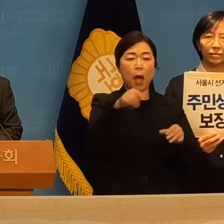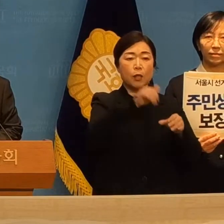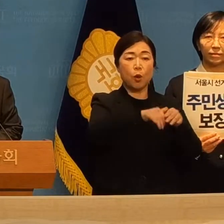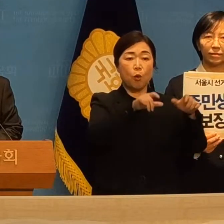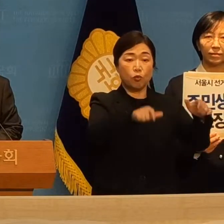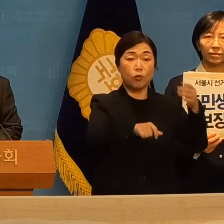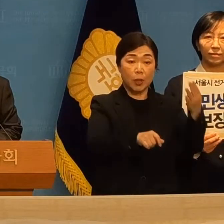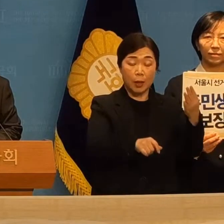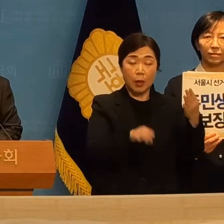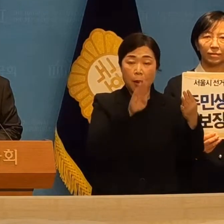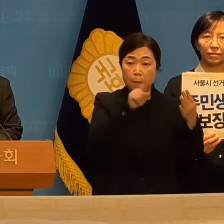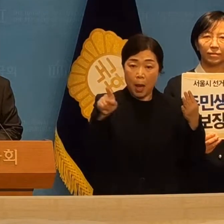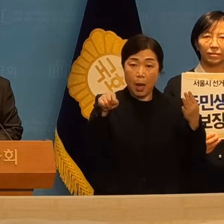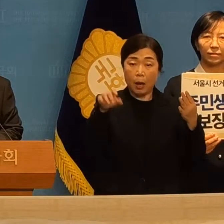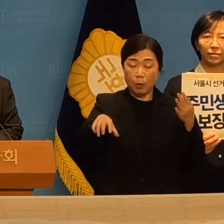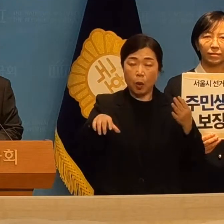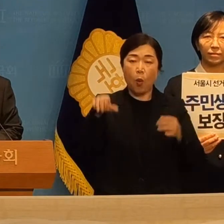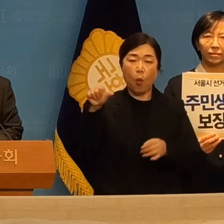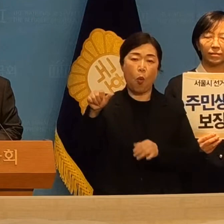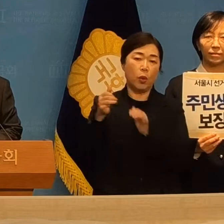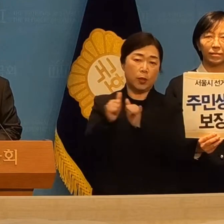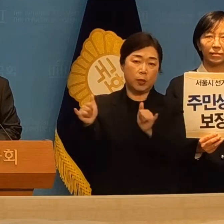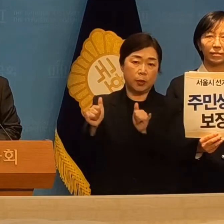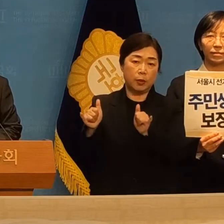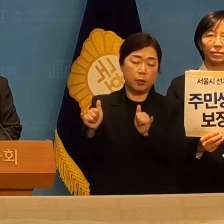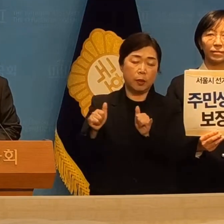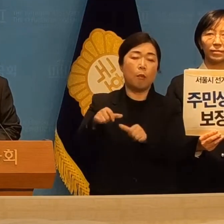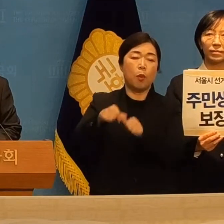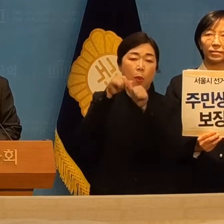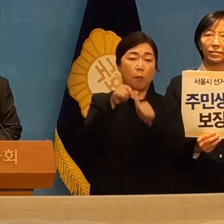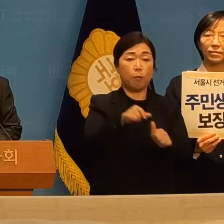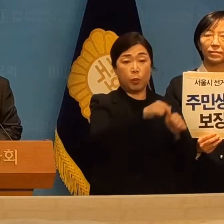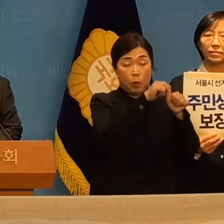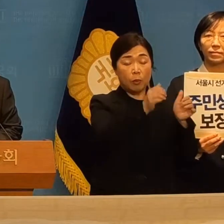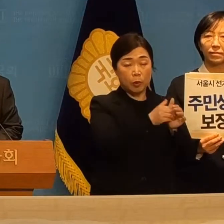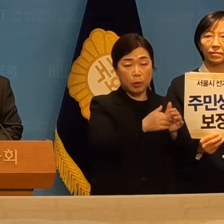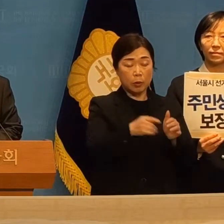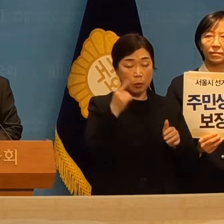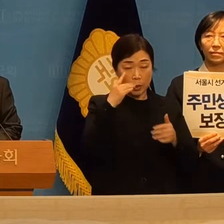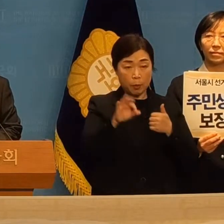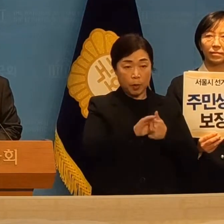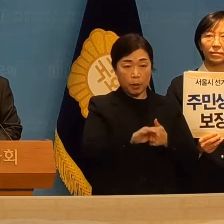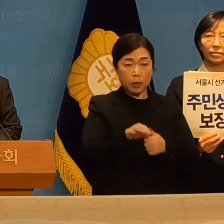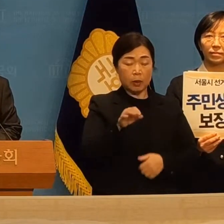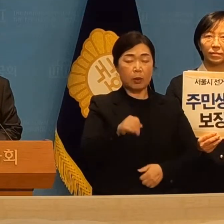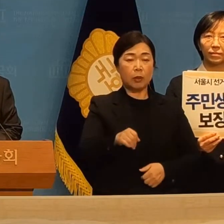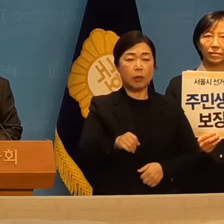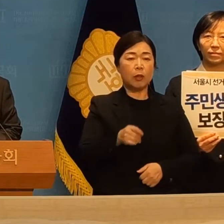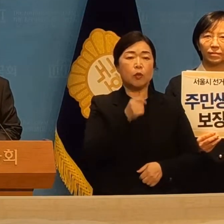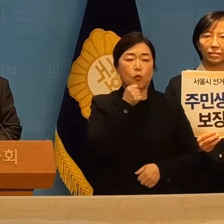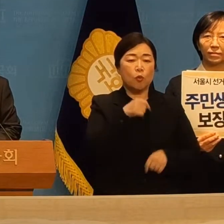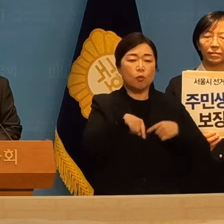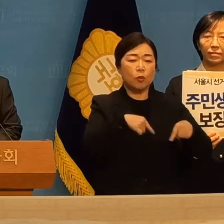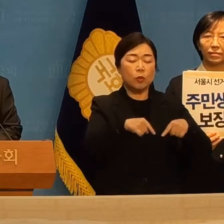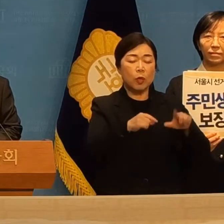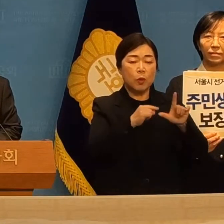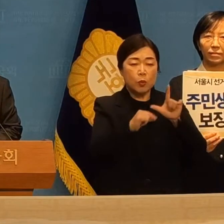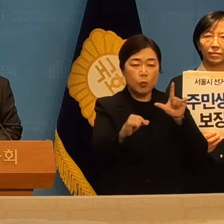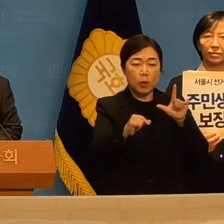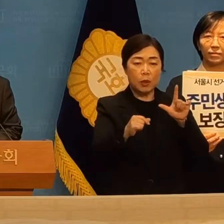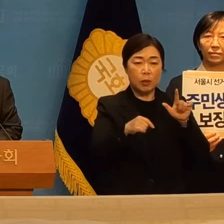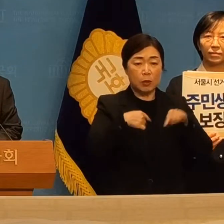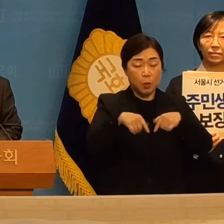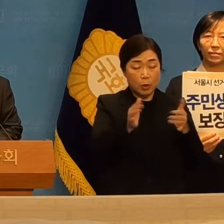4인, 바선거구는 5인으로 운영되었으며 이는 군소정당의 의회 진입 장벽을 낮추고